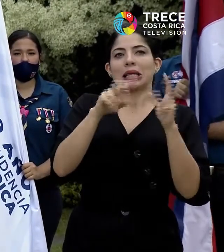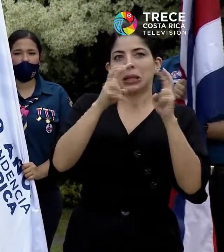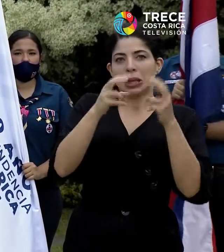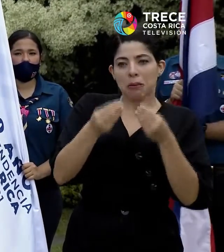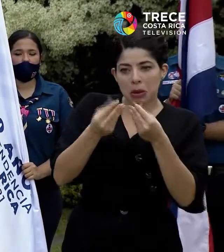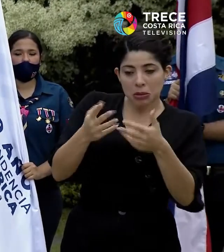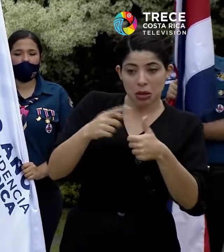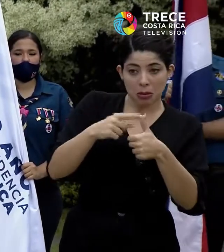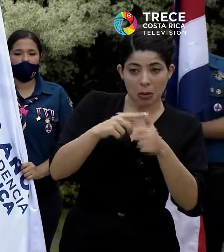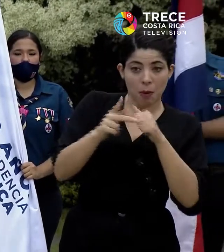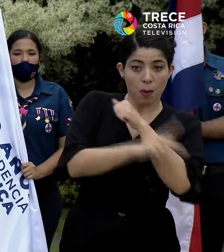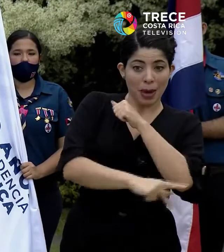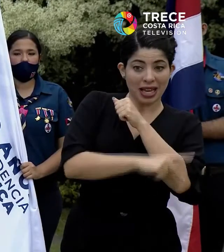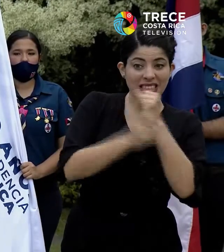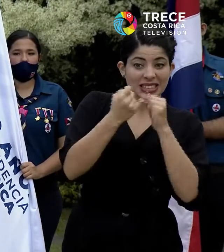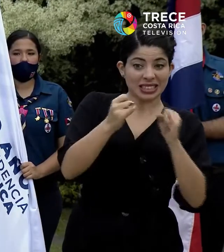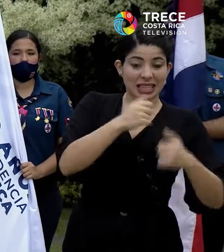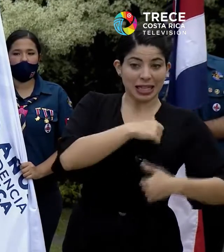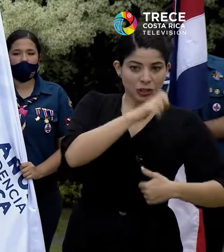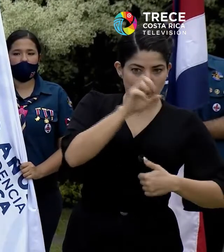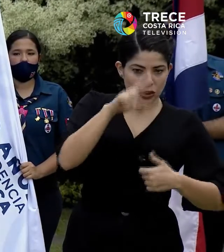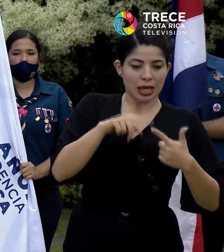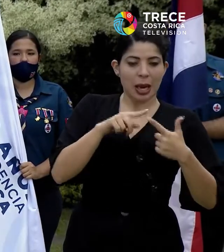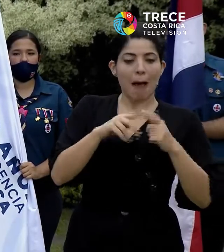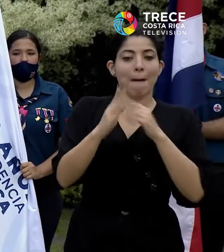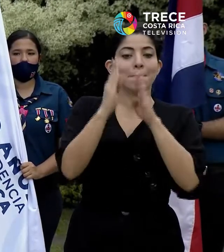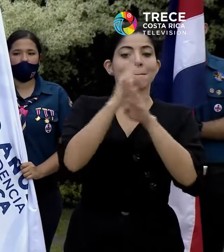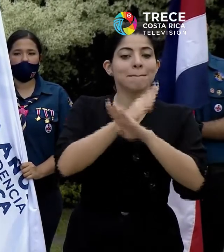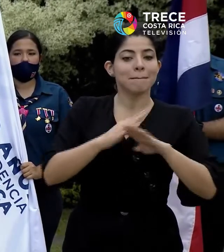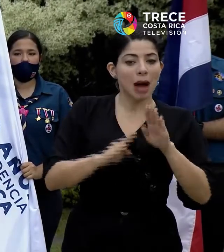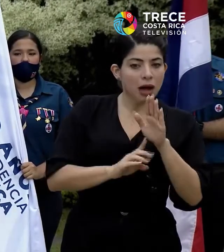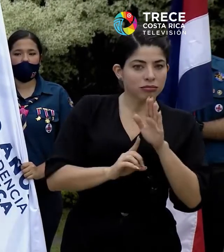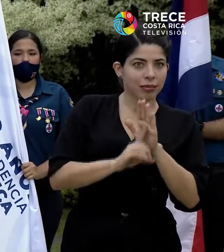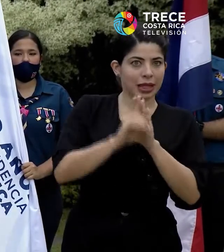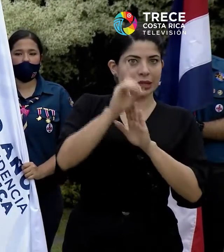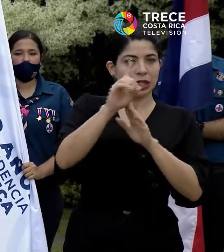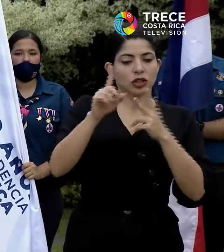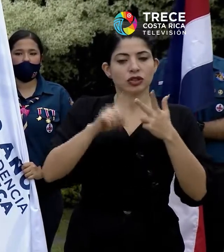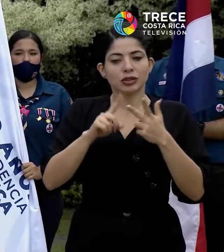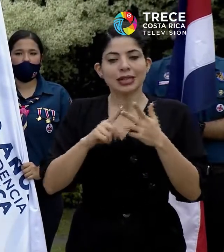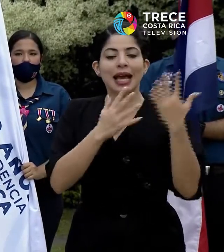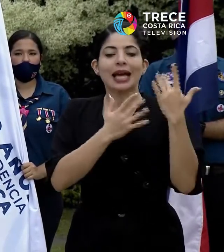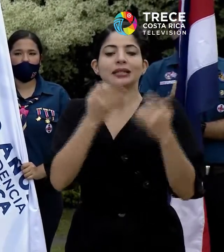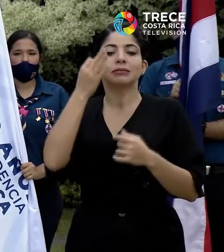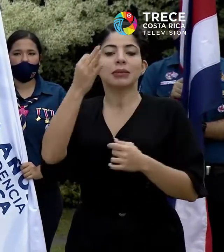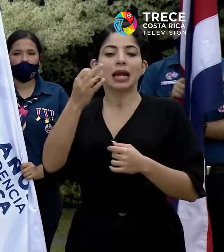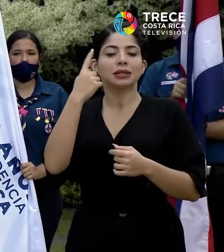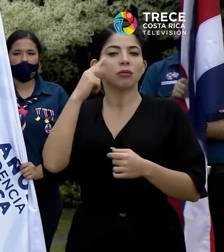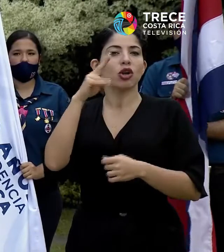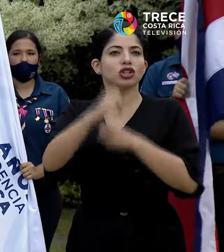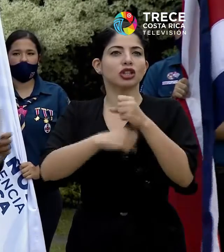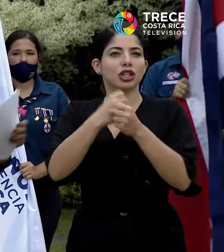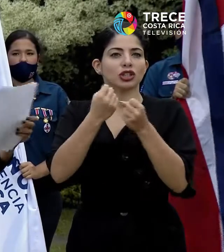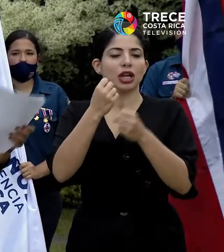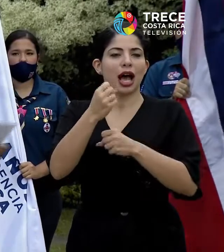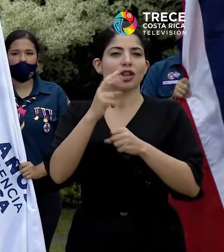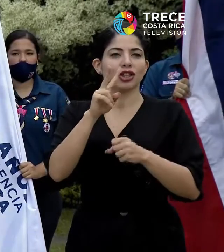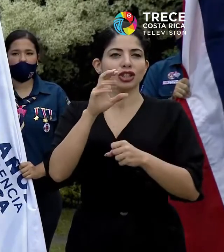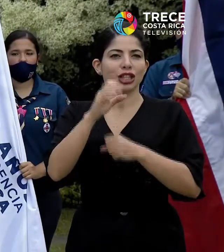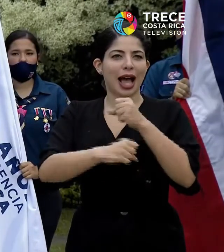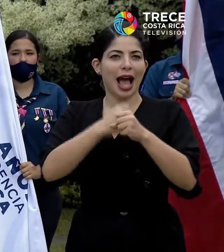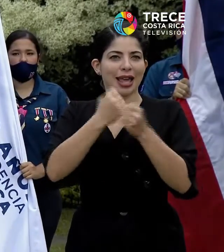sin ejército, construcción de la paz y recobrando la esperanza durante la conmemoración de los 200 años de independencia.